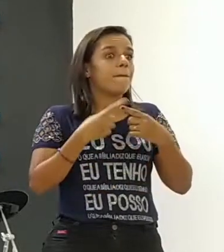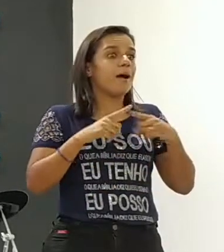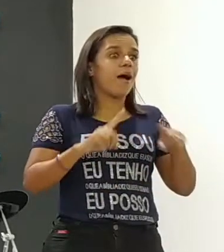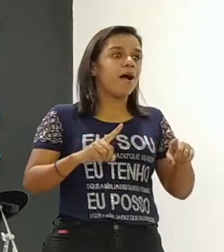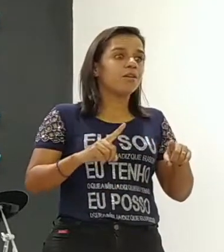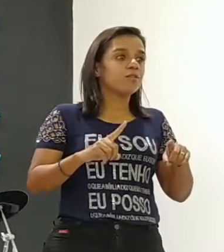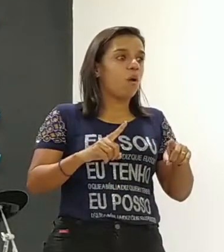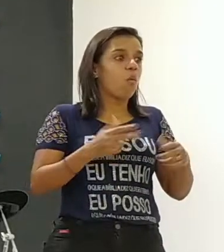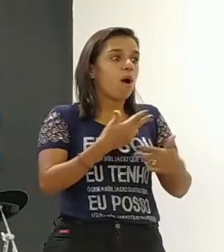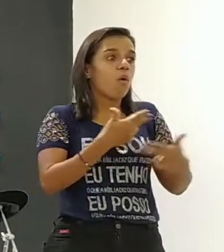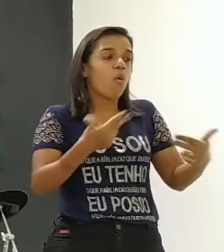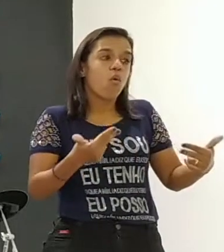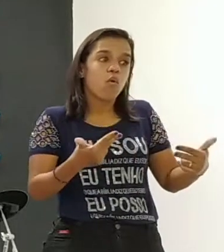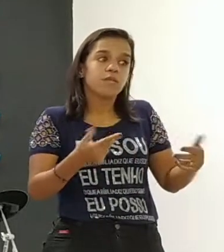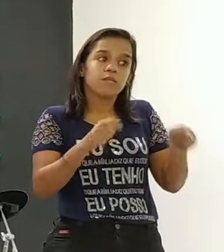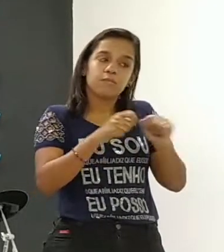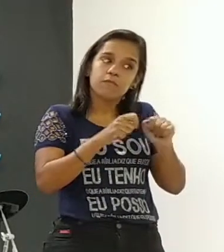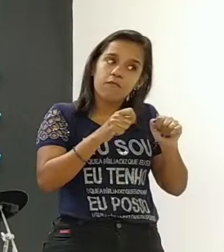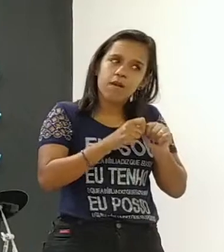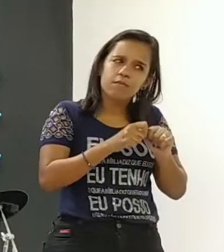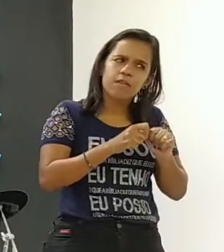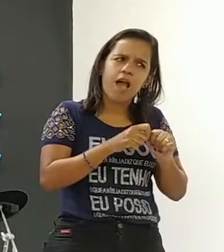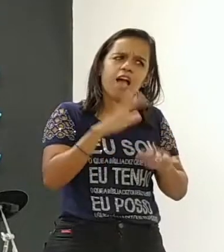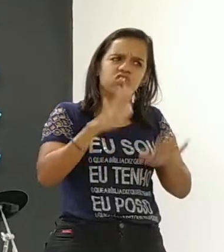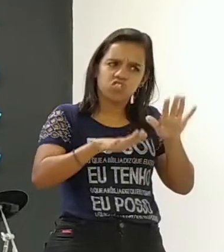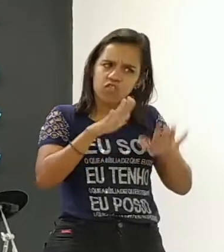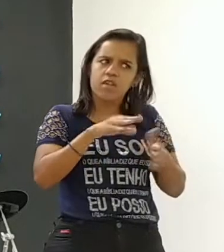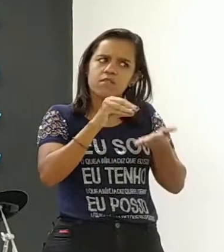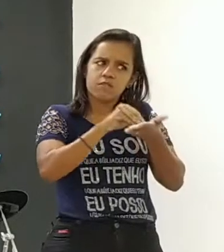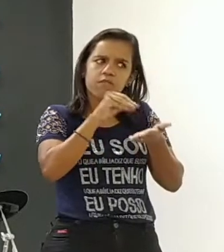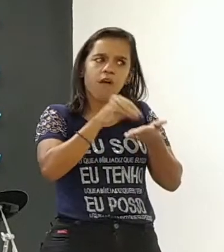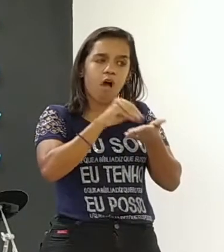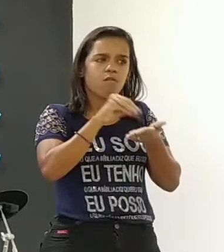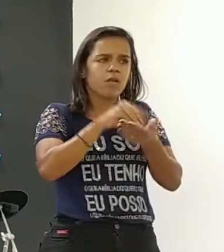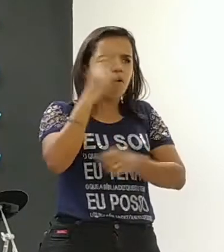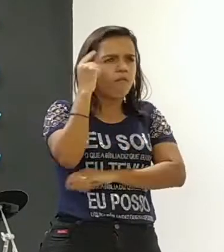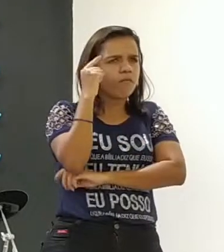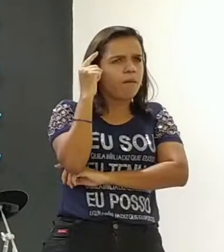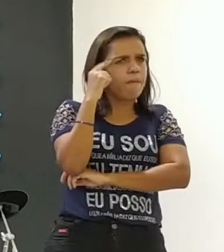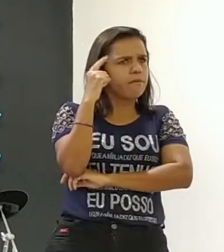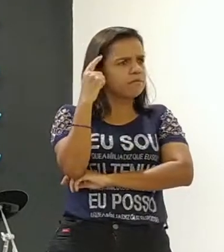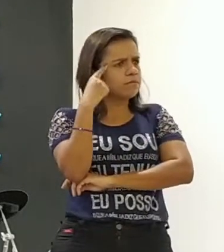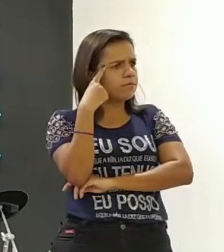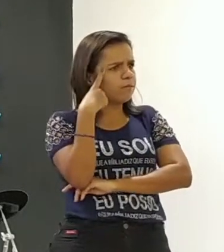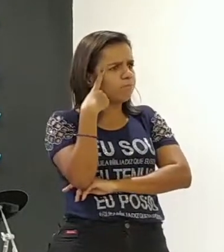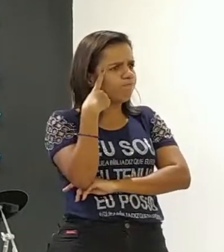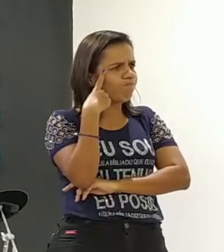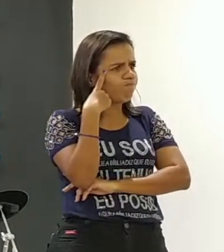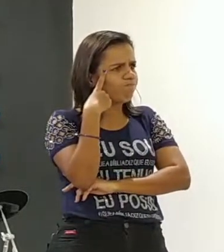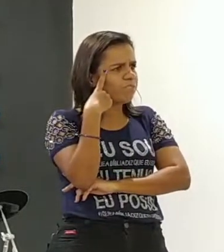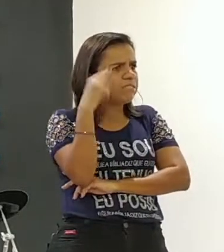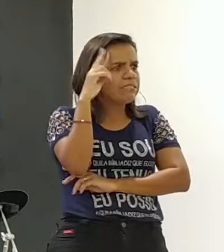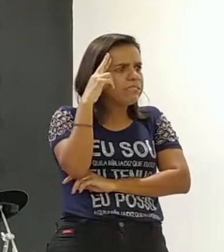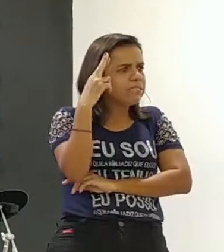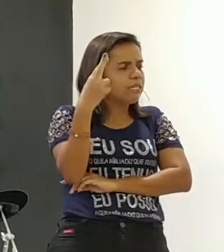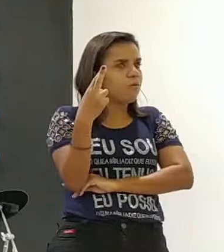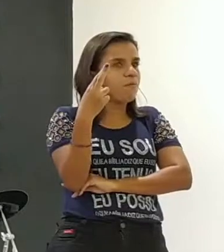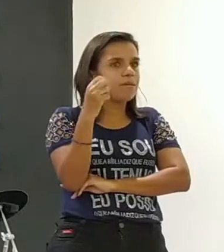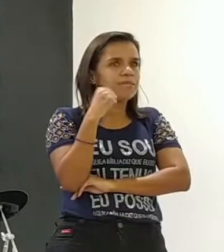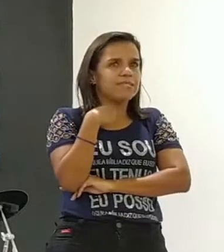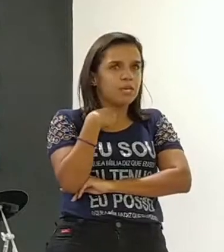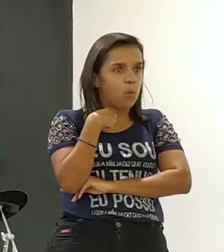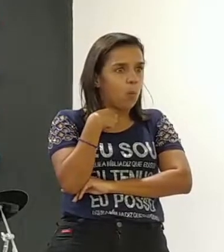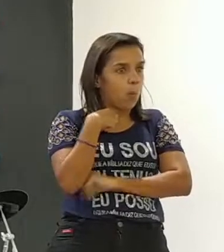você precisa fazer algo além, às vezes falta. E eu fiquei pensando naquilo ali. E eu falei, Senhor, mas se eu